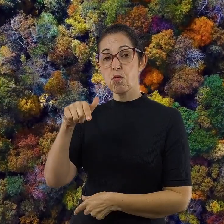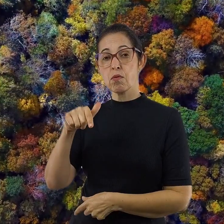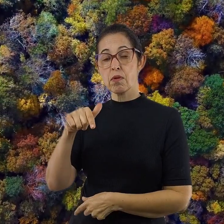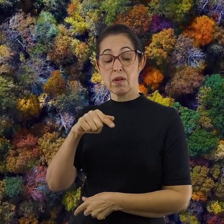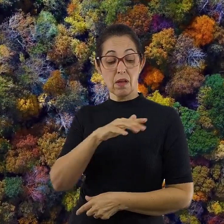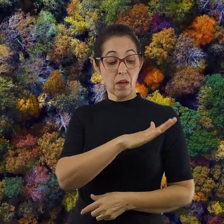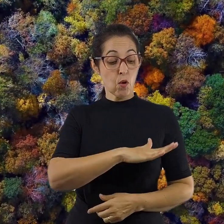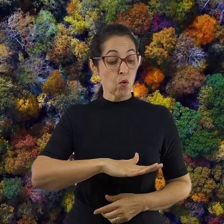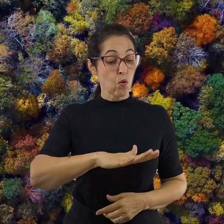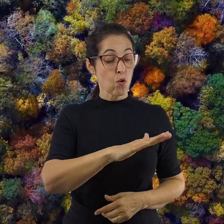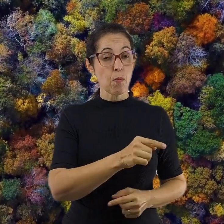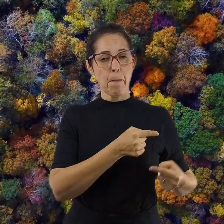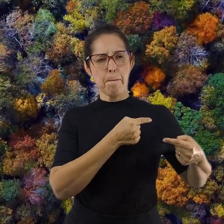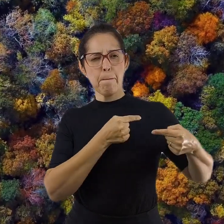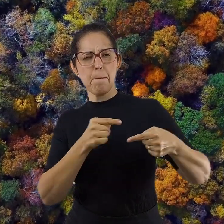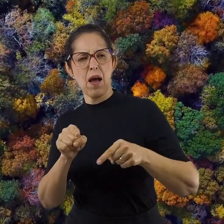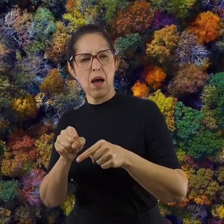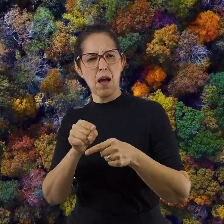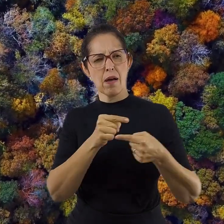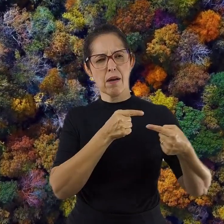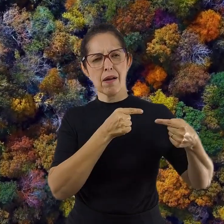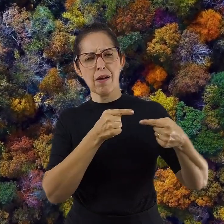ao seu ministério,